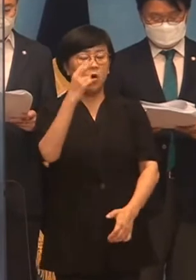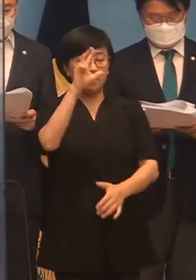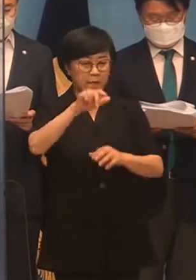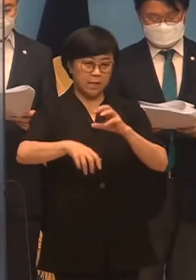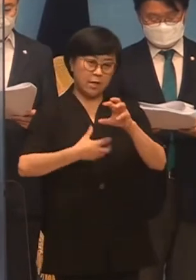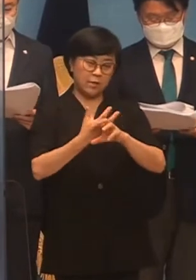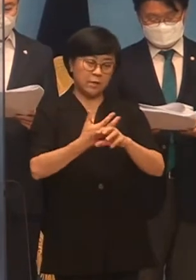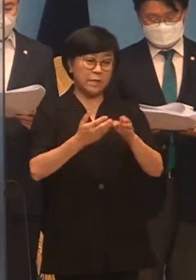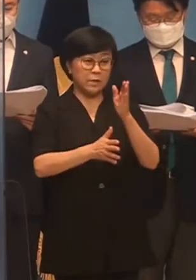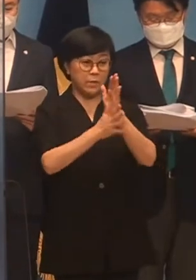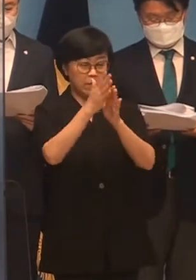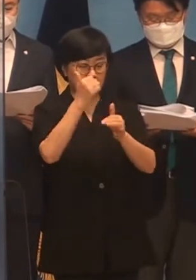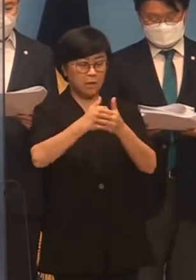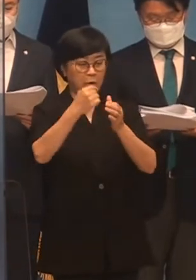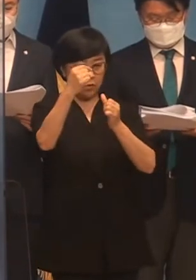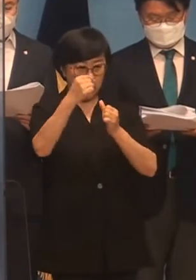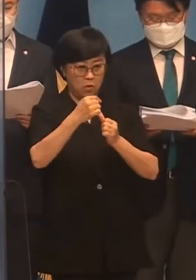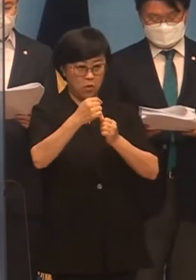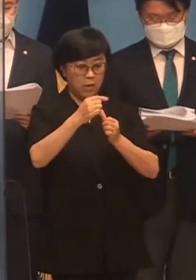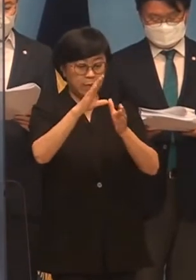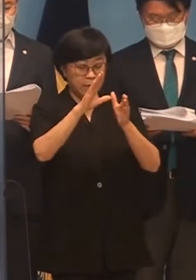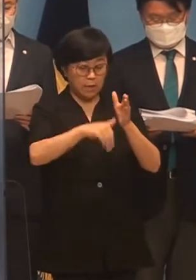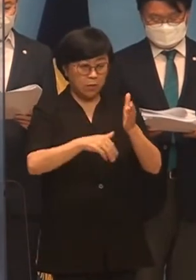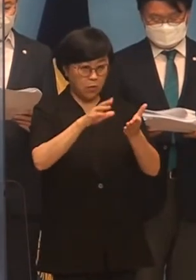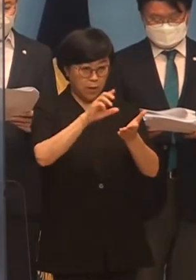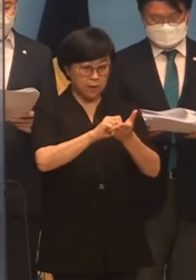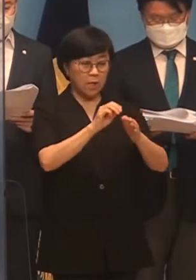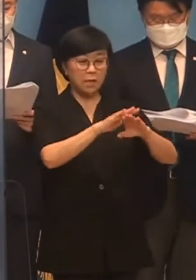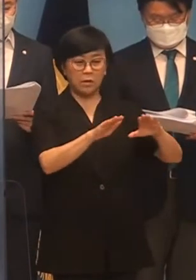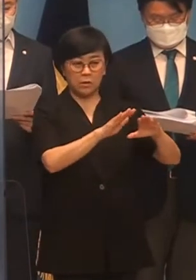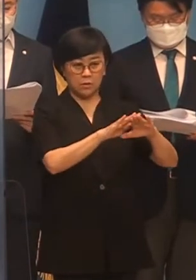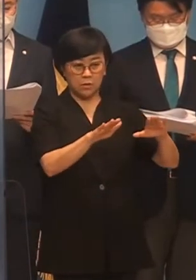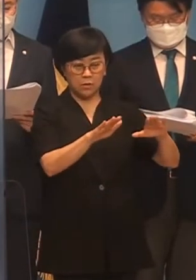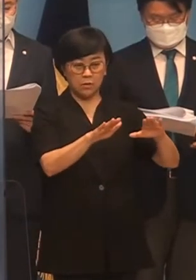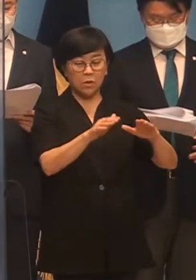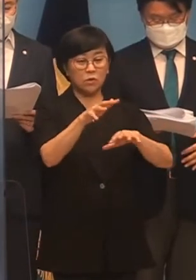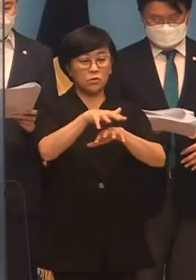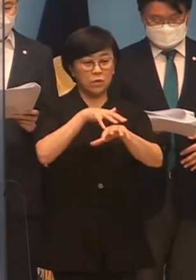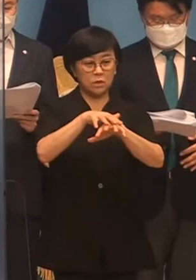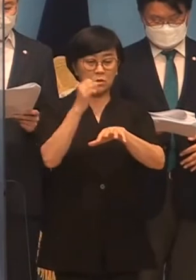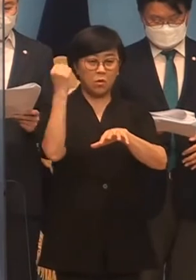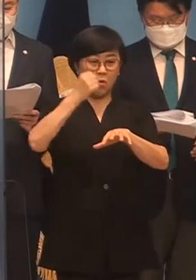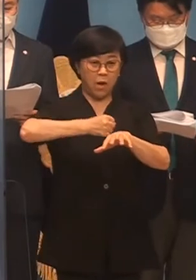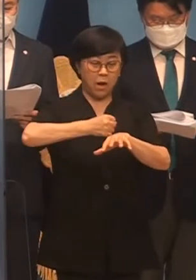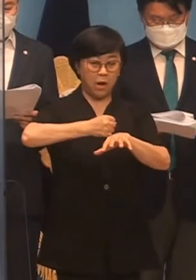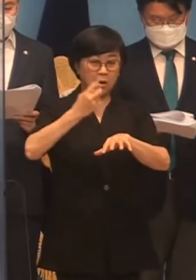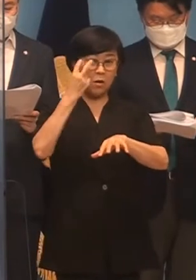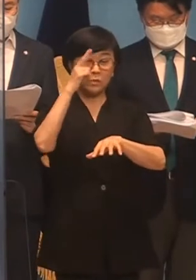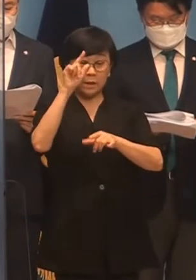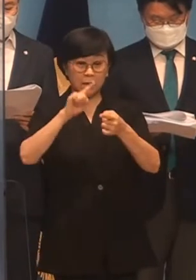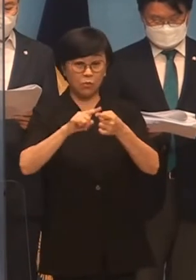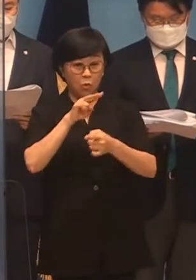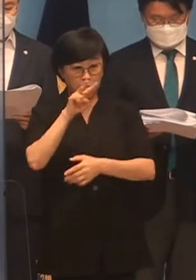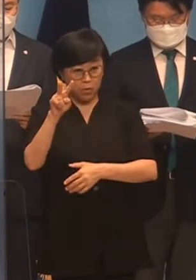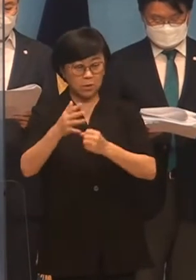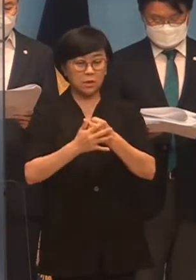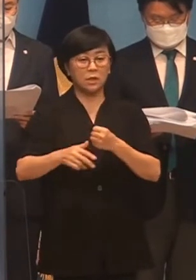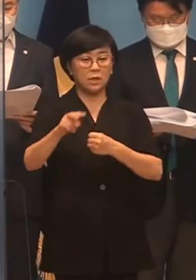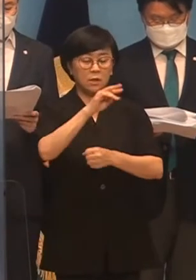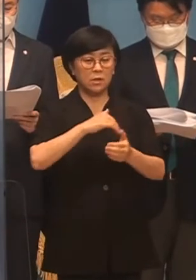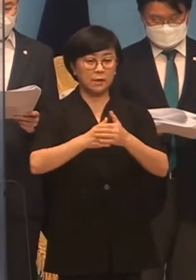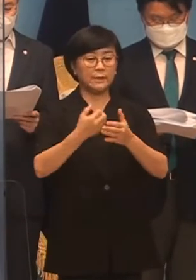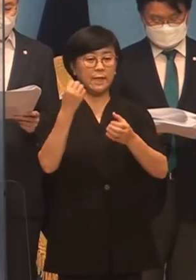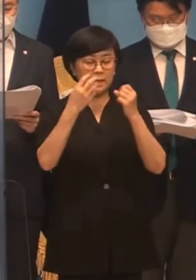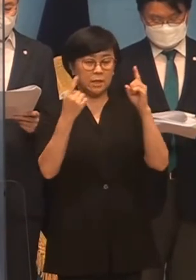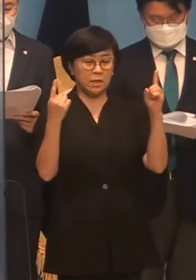검찰개혁은 시민들의 준엄한 명령이자 시대적 과제임에도 불구하고 조직적 저항으로 일관하는 검찰을 보며 저희는 검찰개혁이